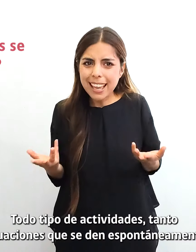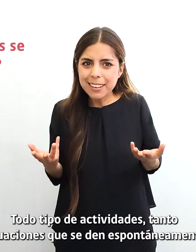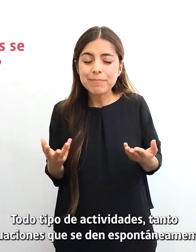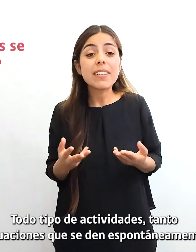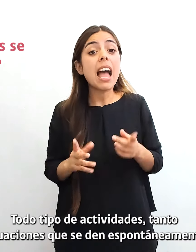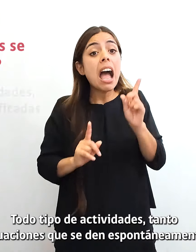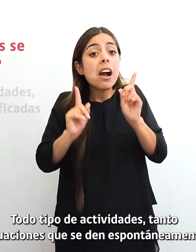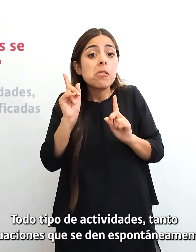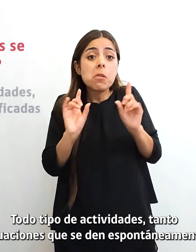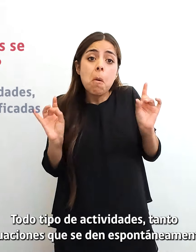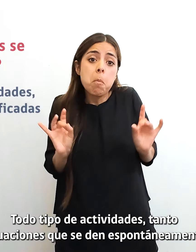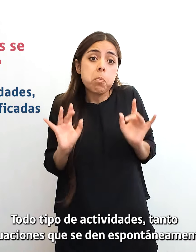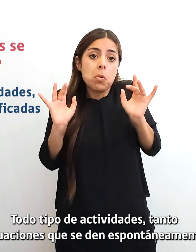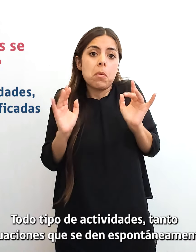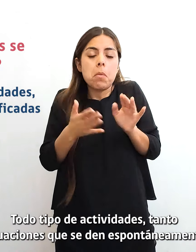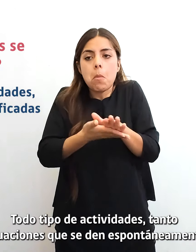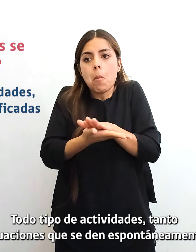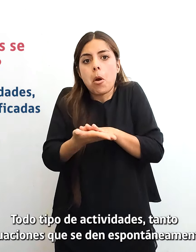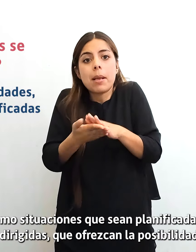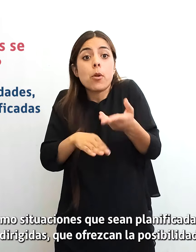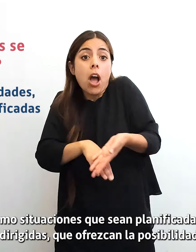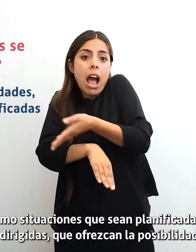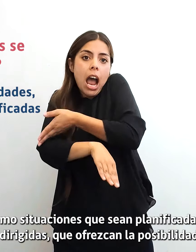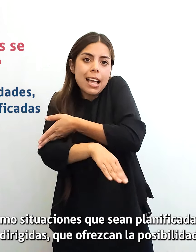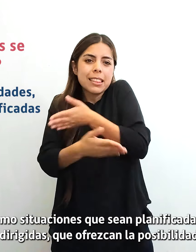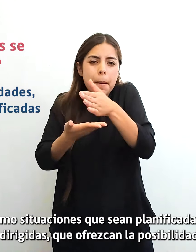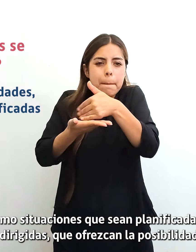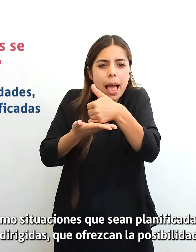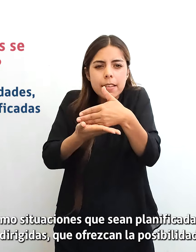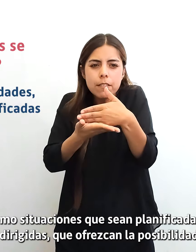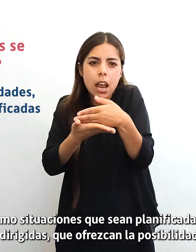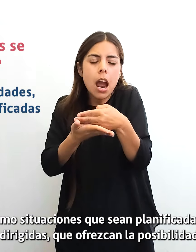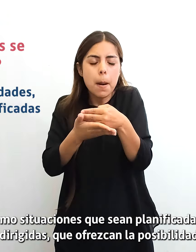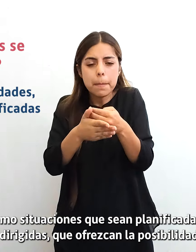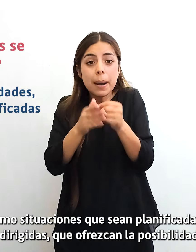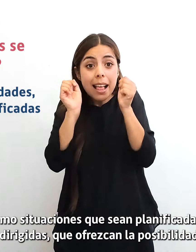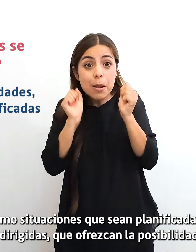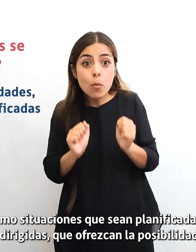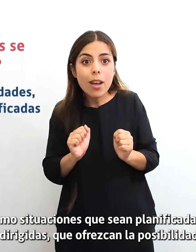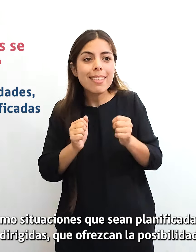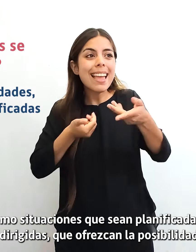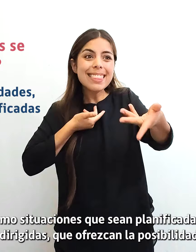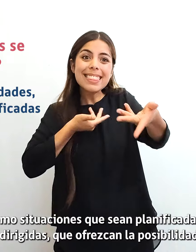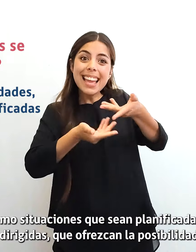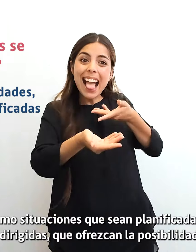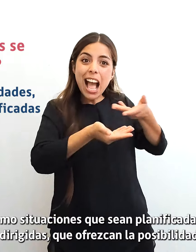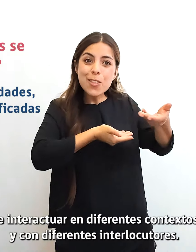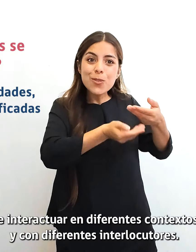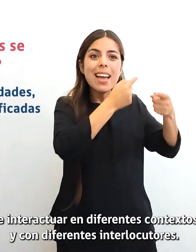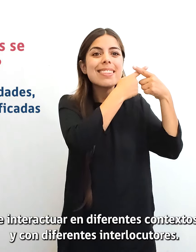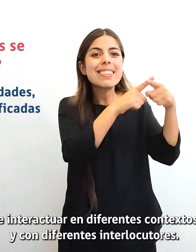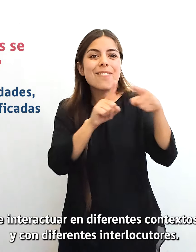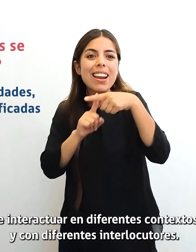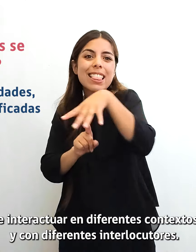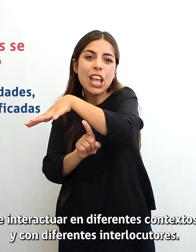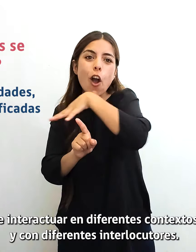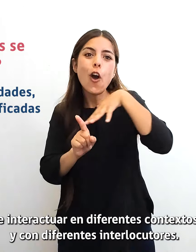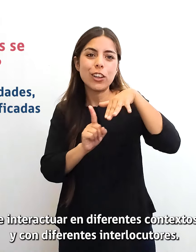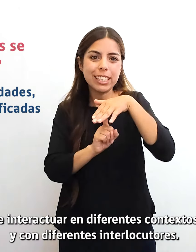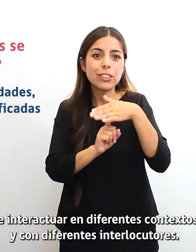tanto situaciones que se den espontáneamente como situaciones que sean planificadas y dirigidas, que ofrezcan la posibilidad de interactuar en diferentes contextos